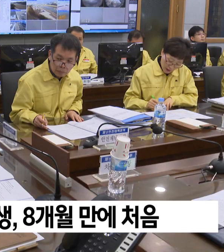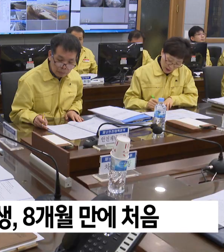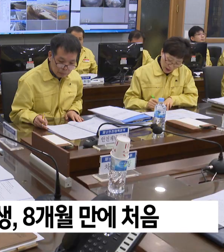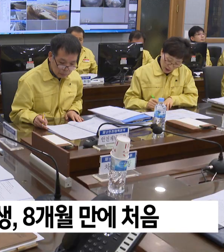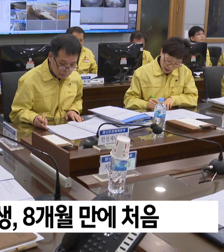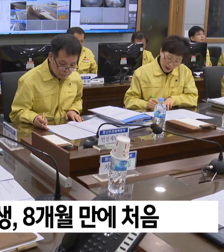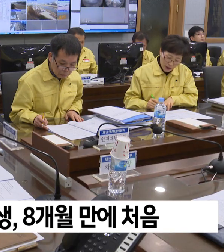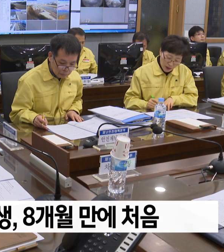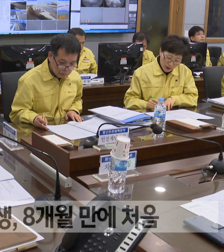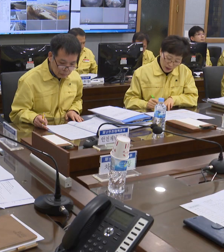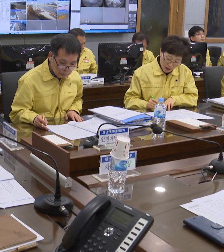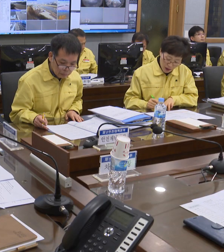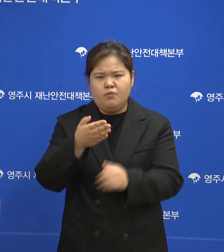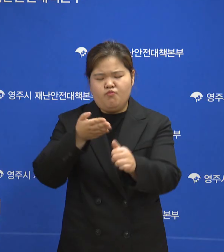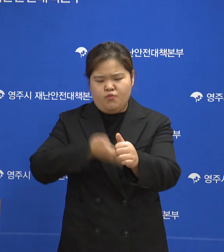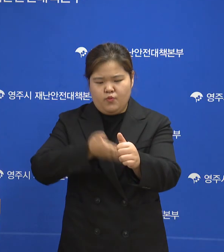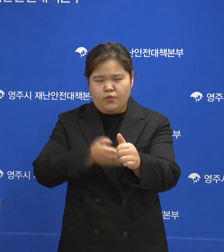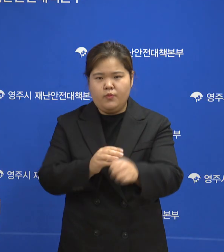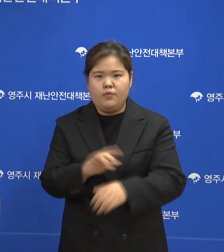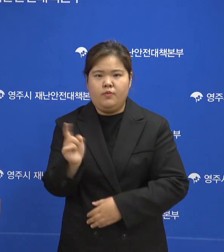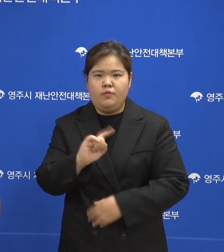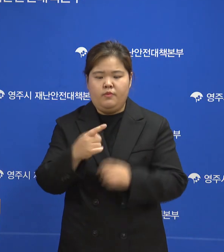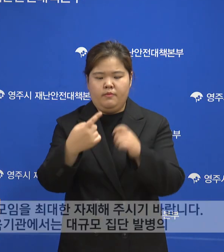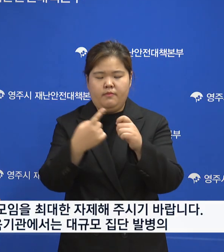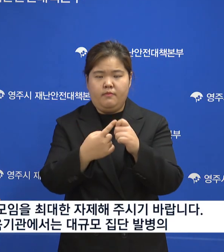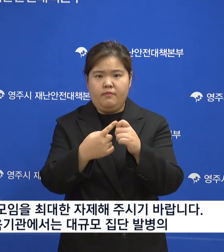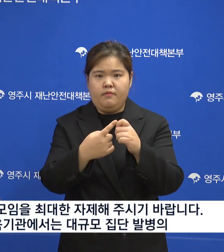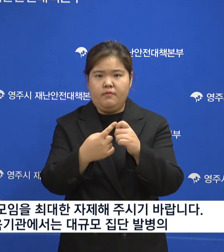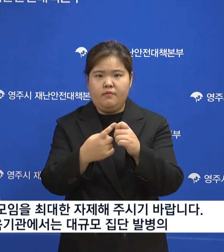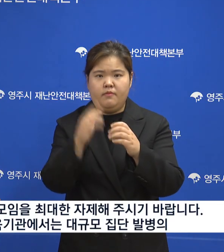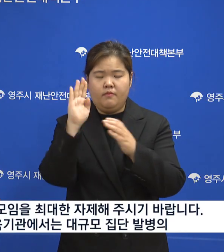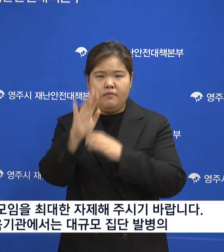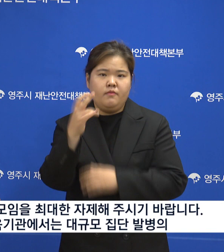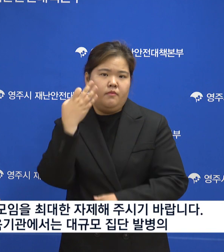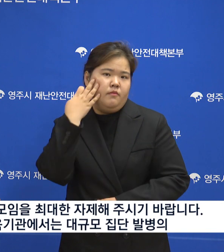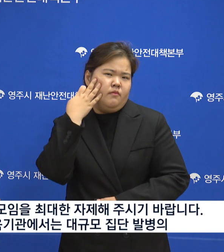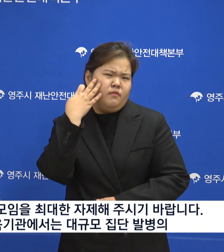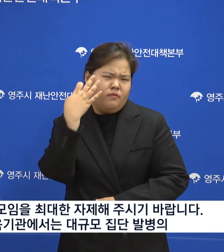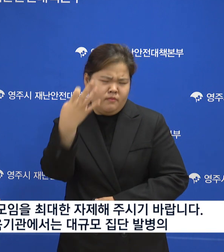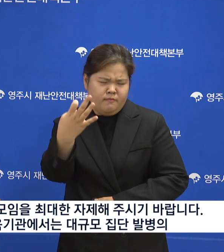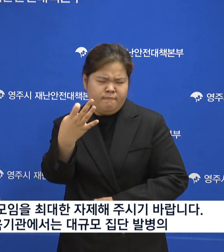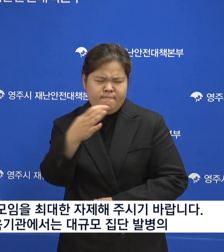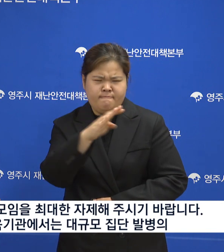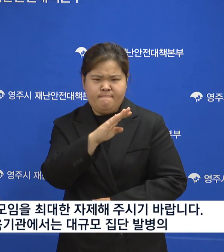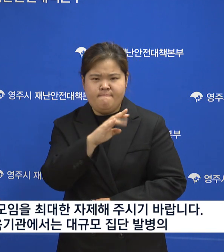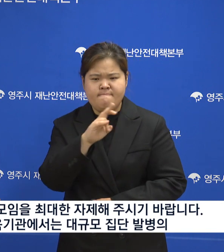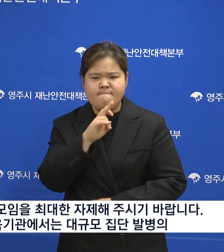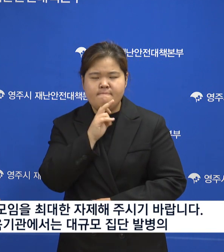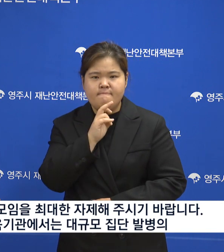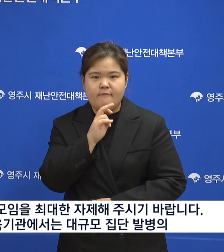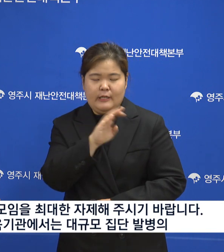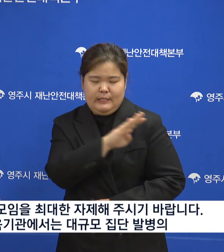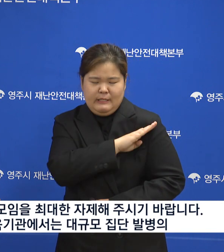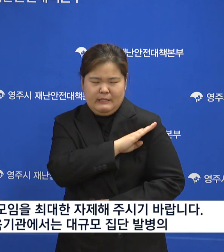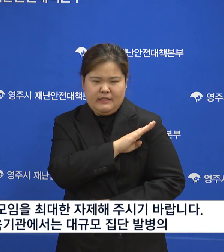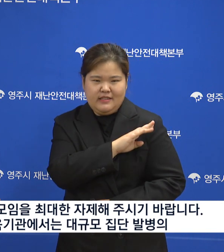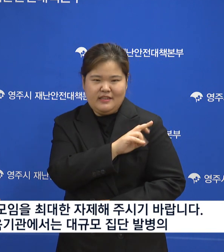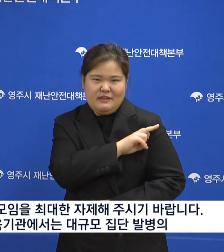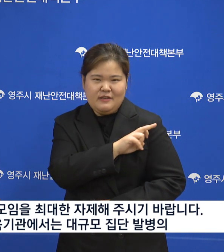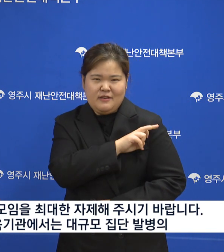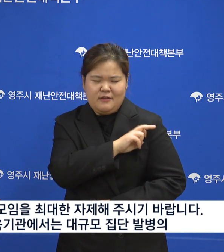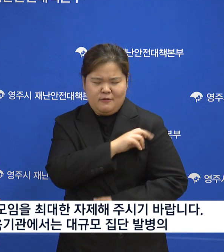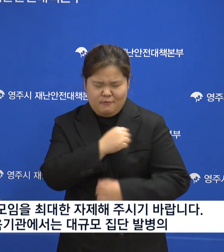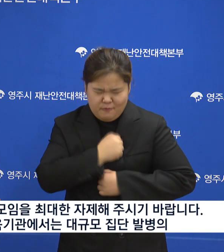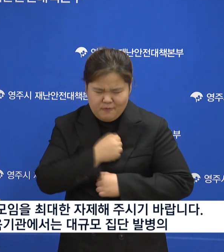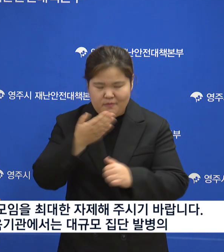10일 이후 8개월 만에 일입니다 첫째 앞으로 2주가 정말 중요합니다 모임을 최대한 자제해